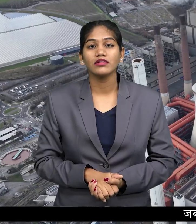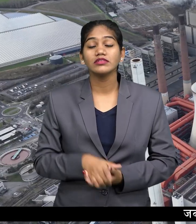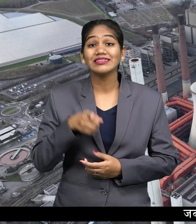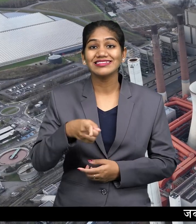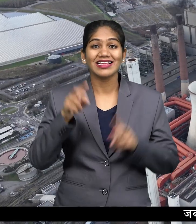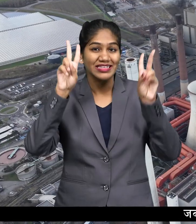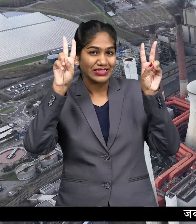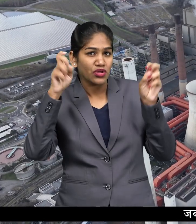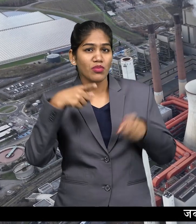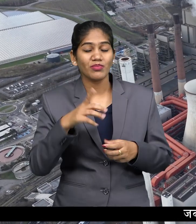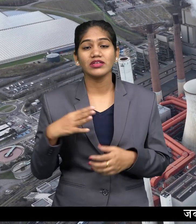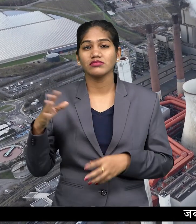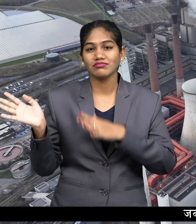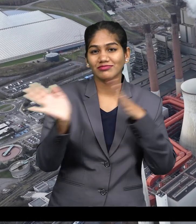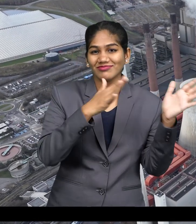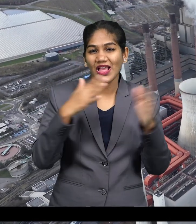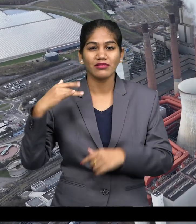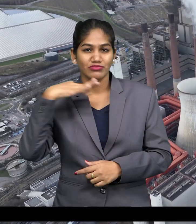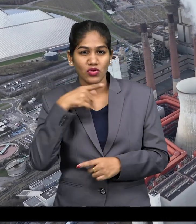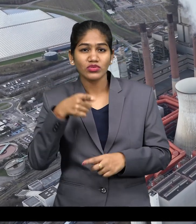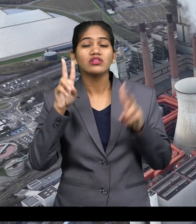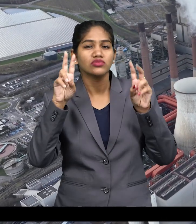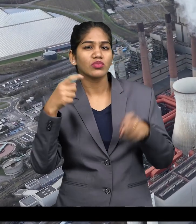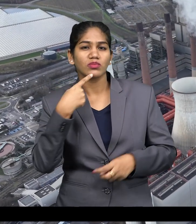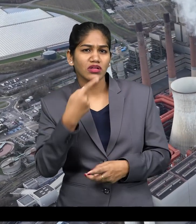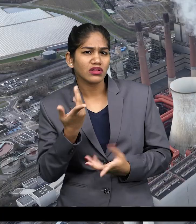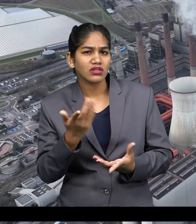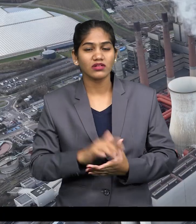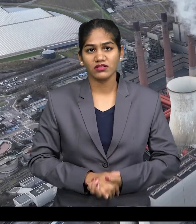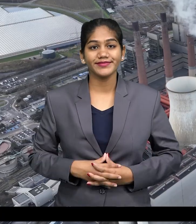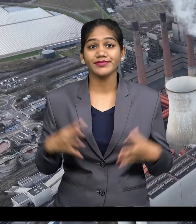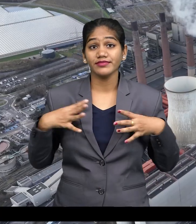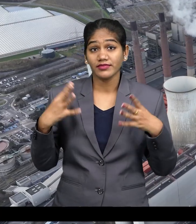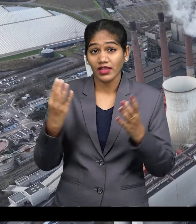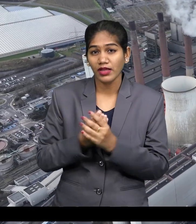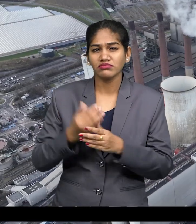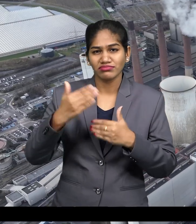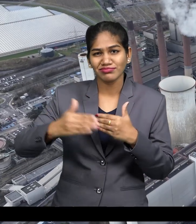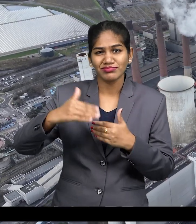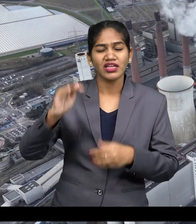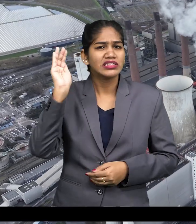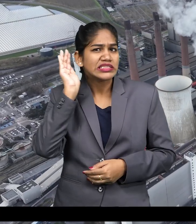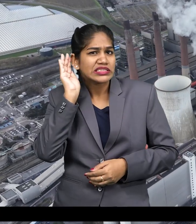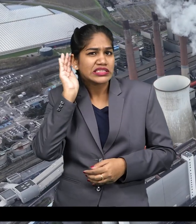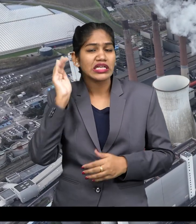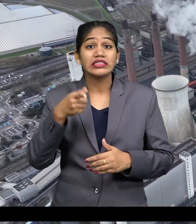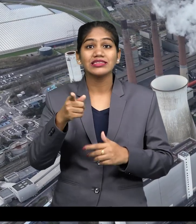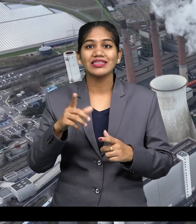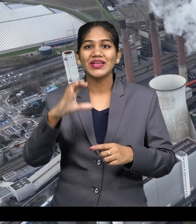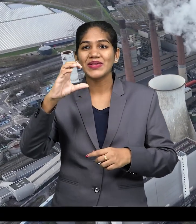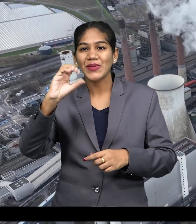जब इस विषय पर बात आती है वायु प्रदूषण, हम समाचारों में